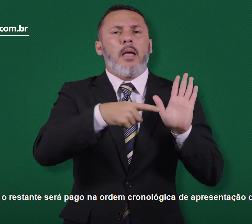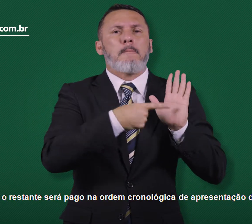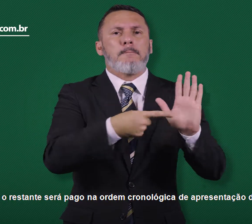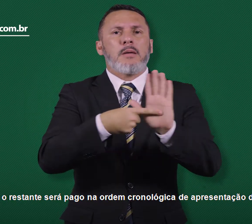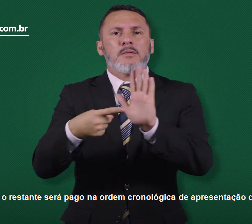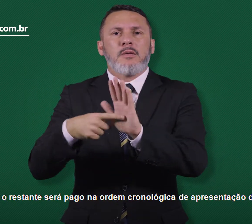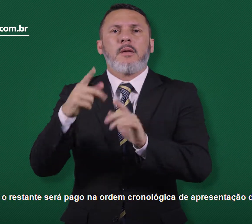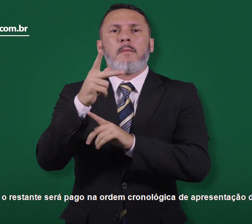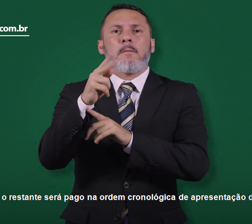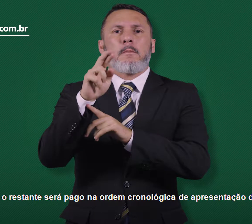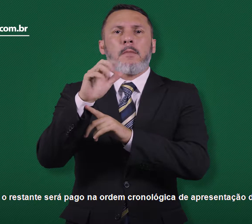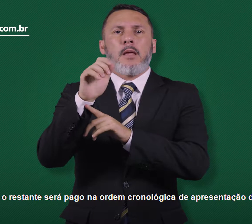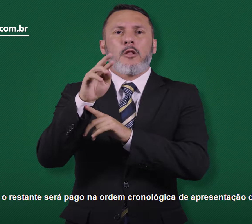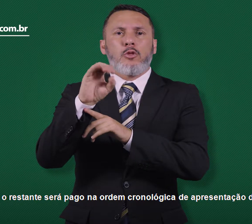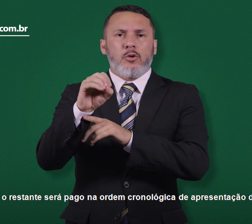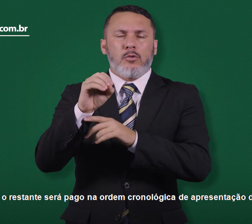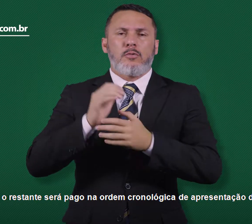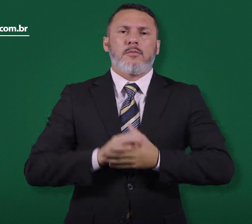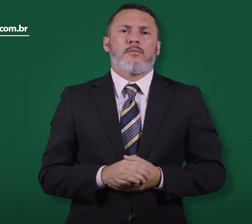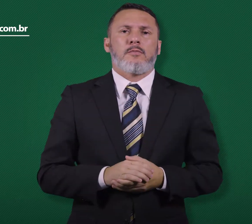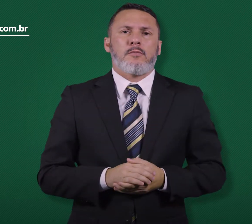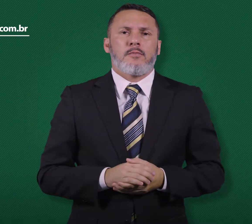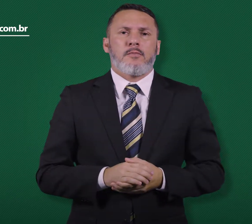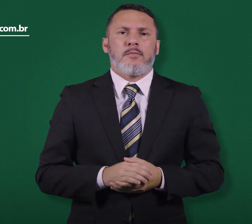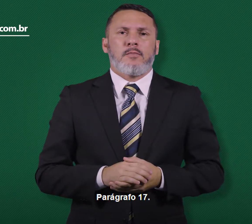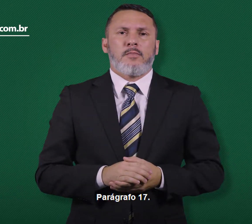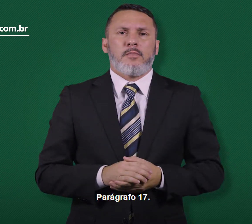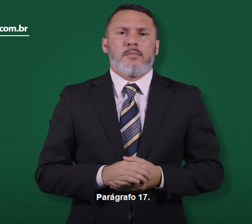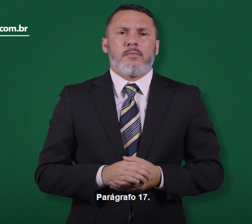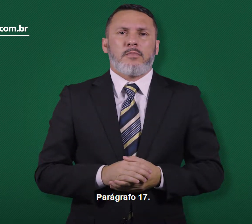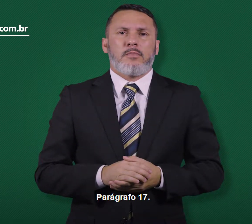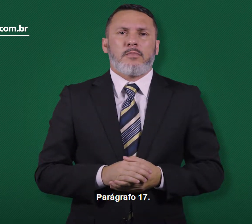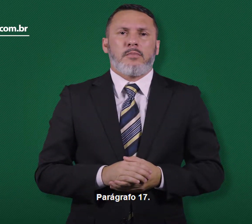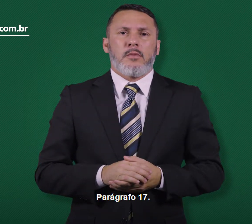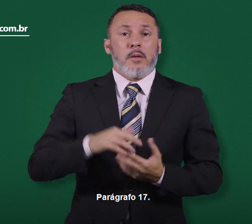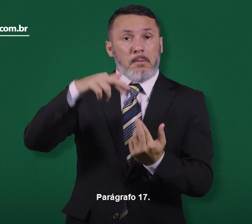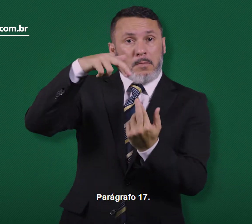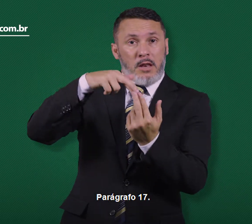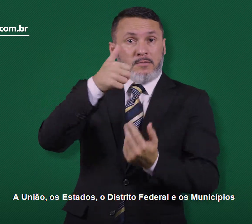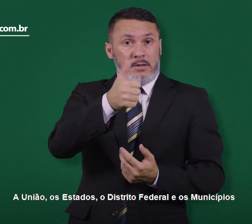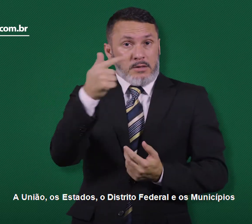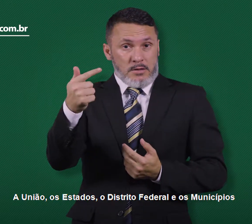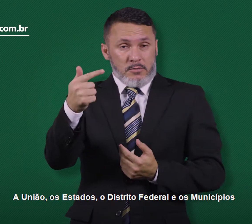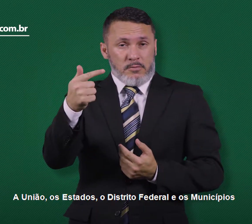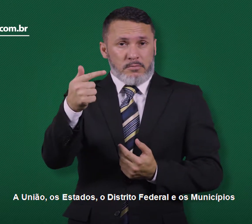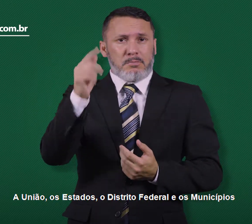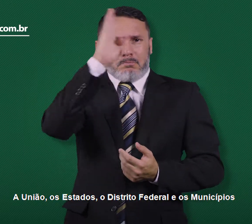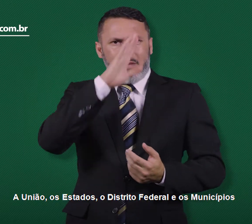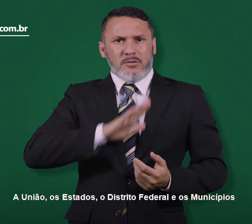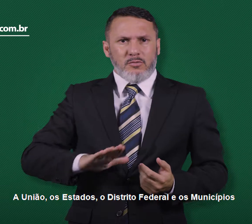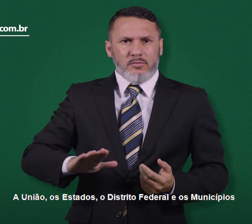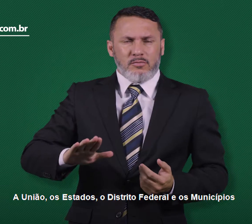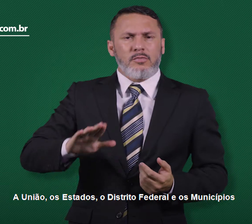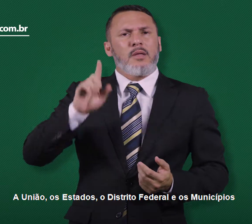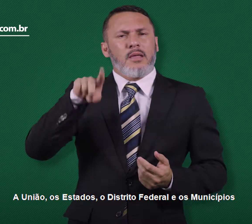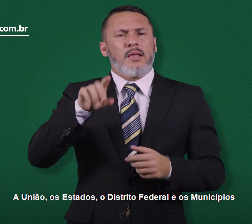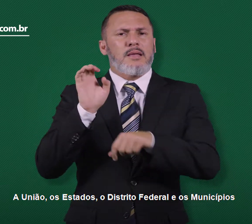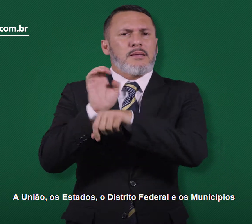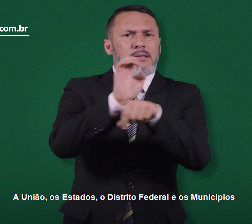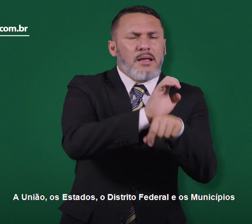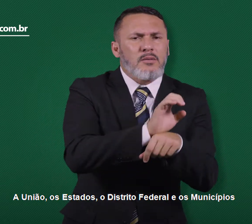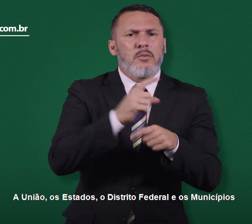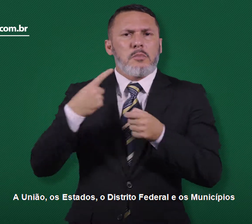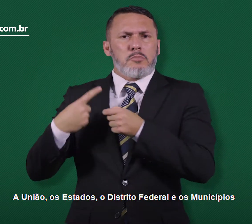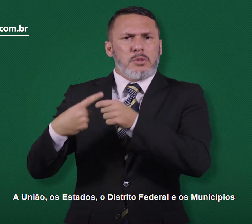cronológica de apresentação do precatório. Parágrafo 17. A União, os Estados, o